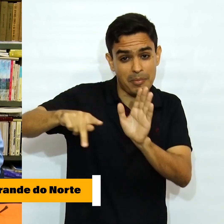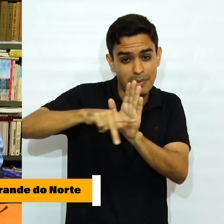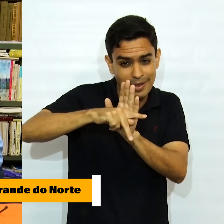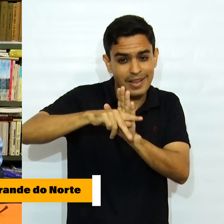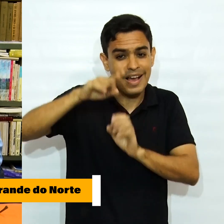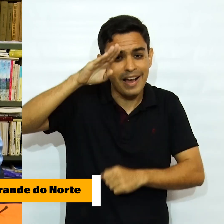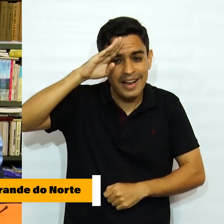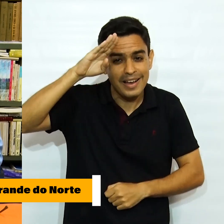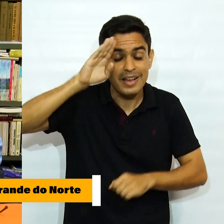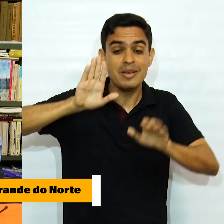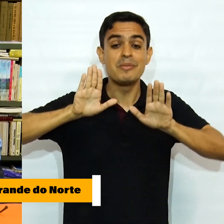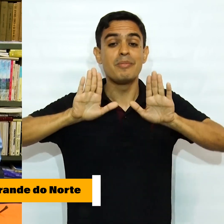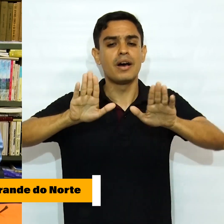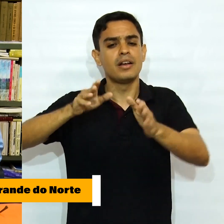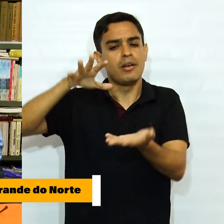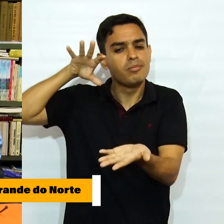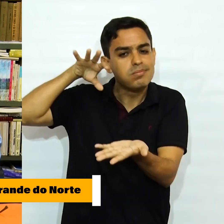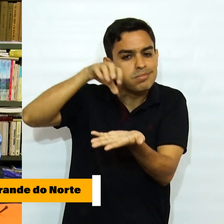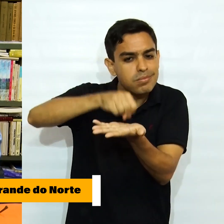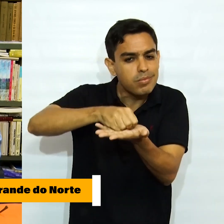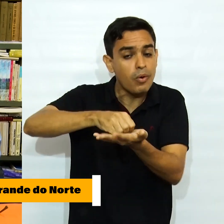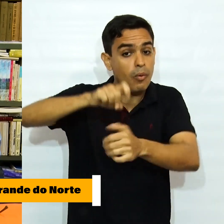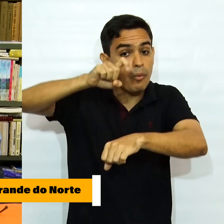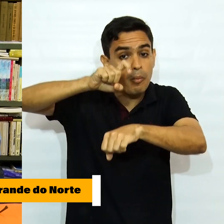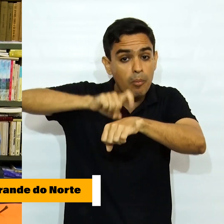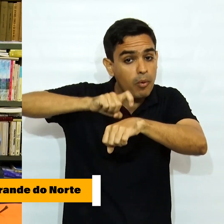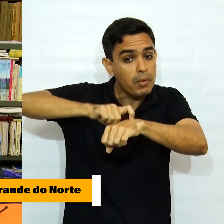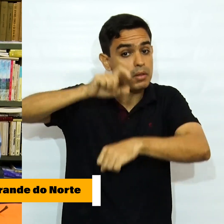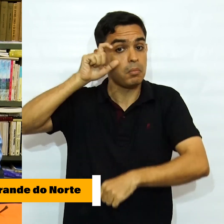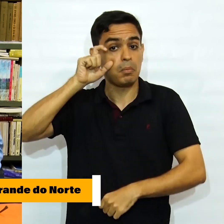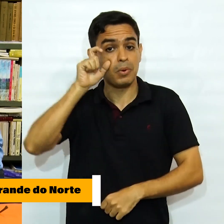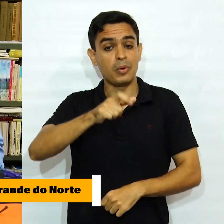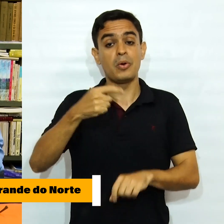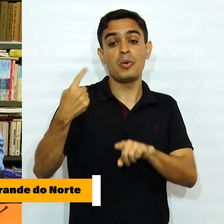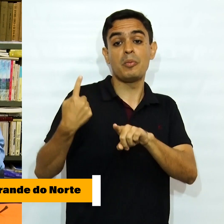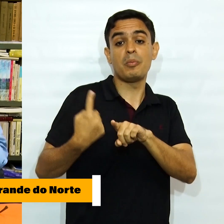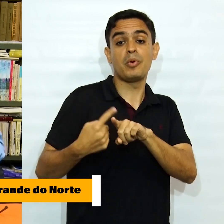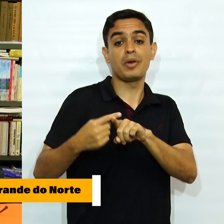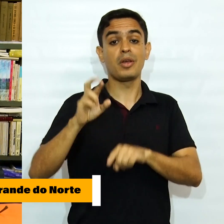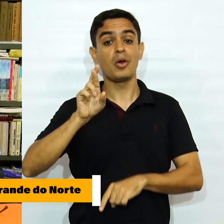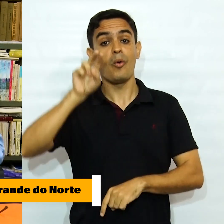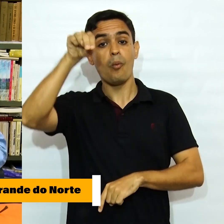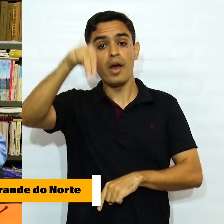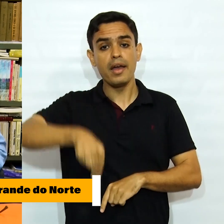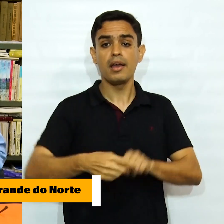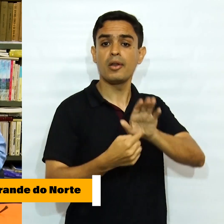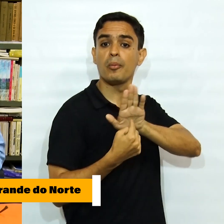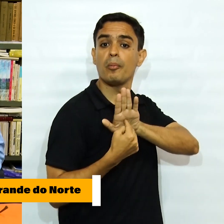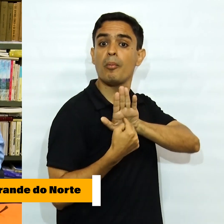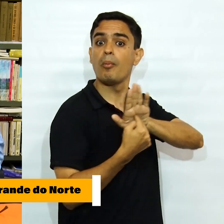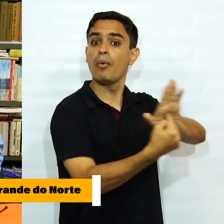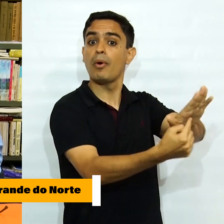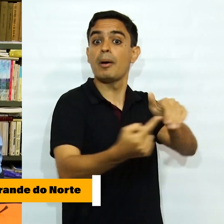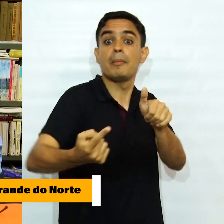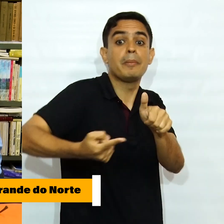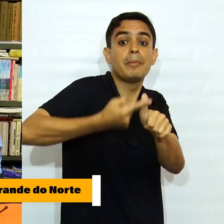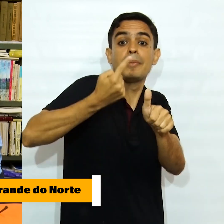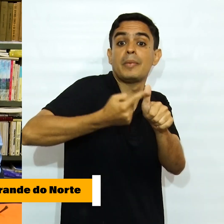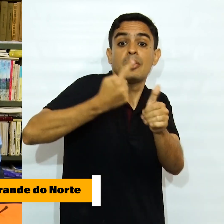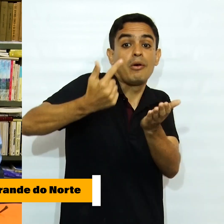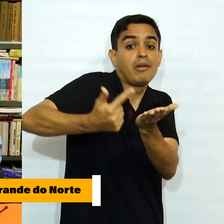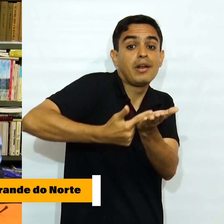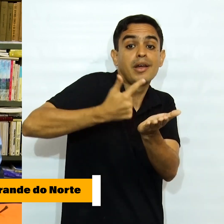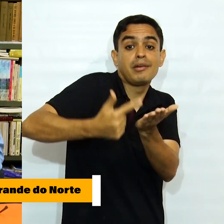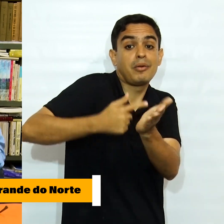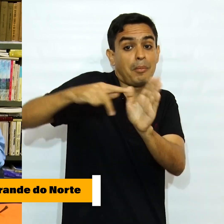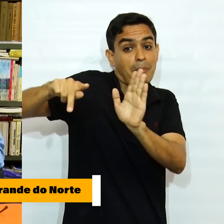mas é de qualquer forma um momento interessante porque é o momento em que o Rio Grande do Norte essa porta e vai para o grande Centro Cultural do país que